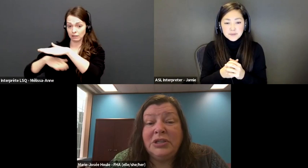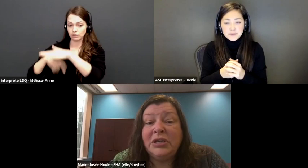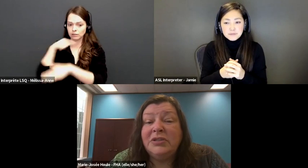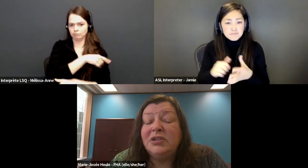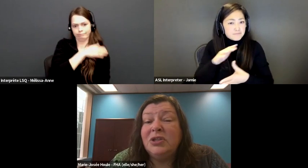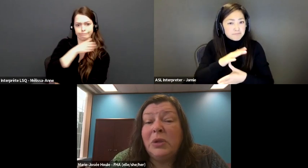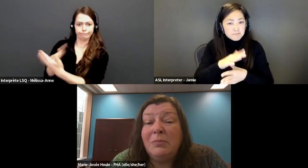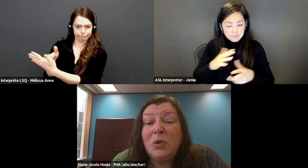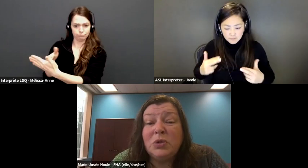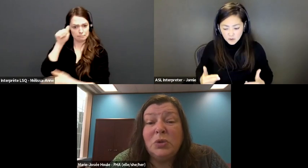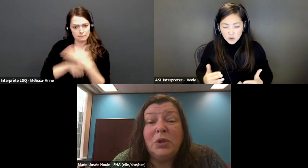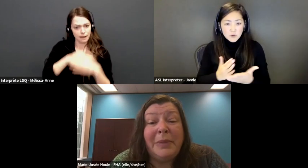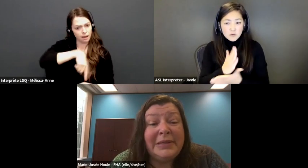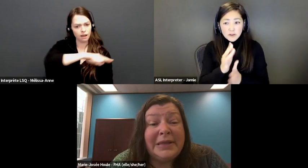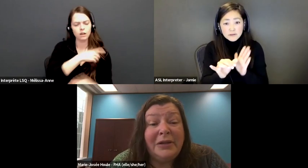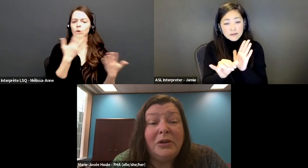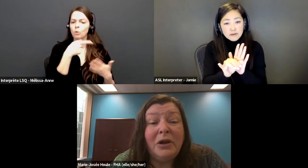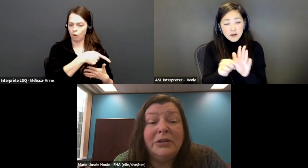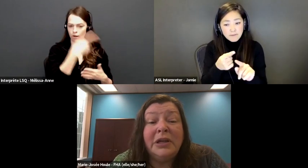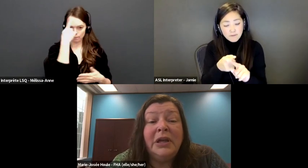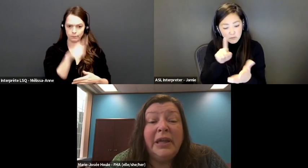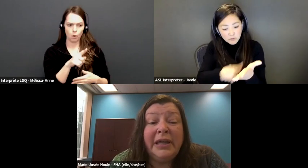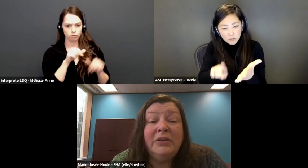de recherche sont les mesures de maintien de